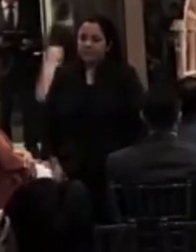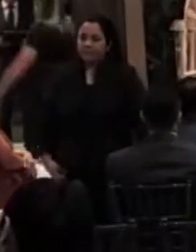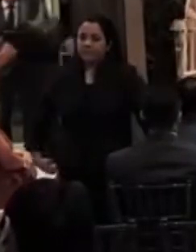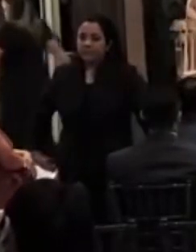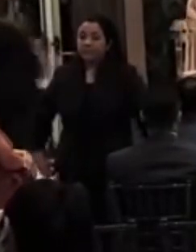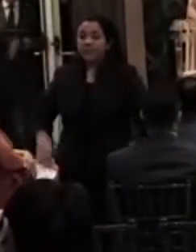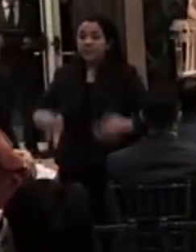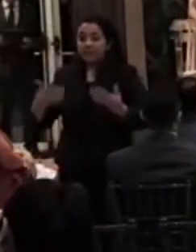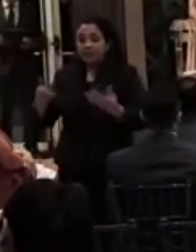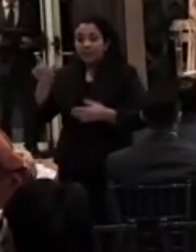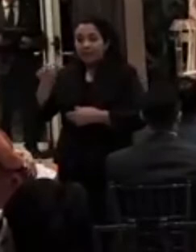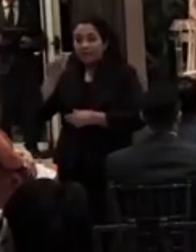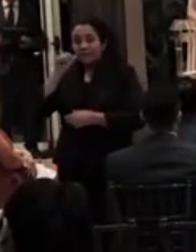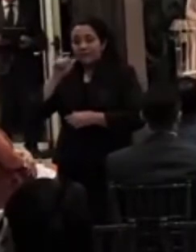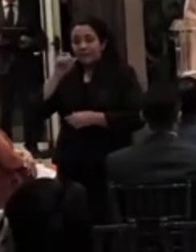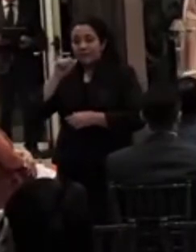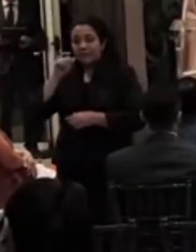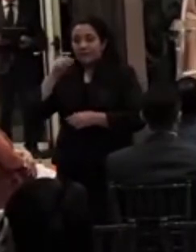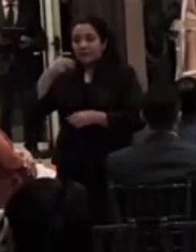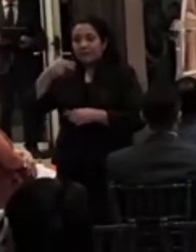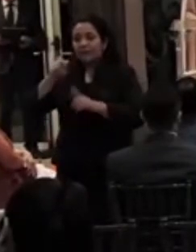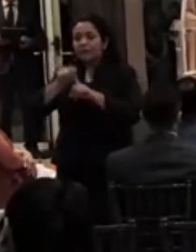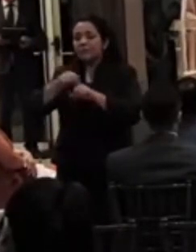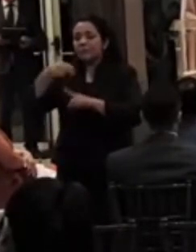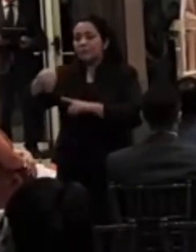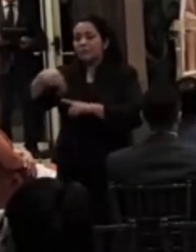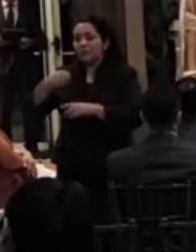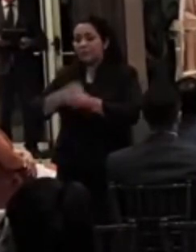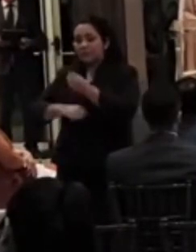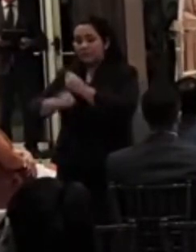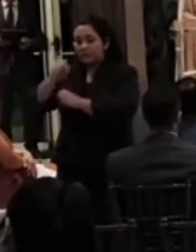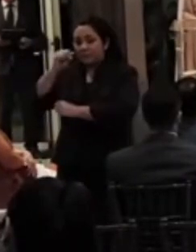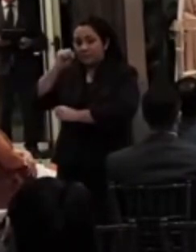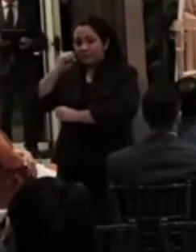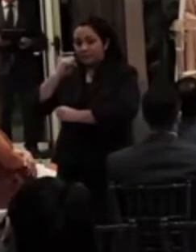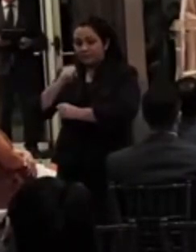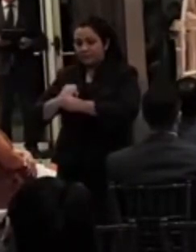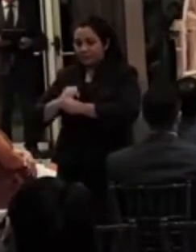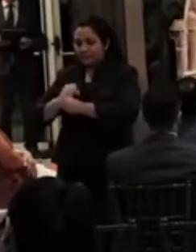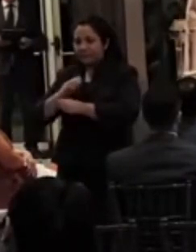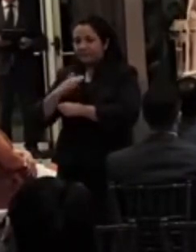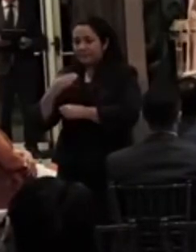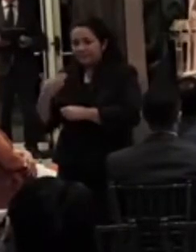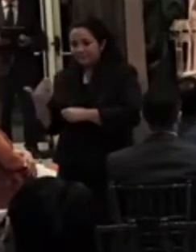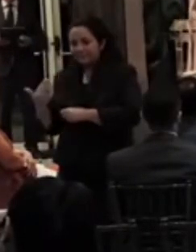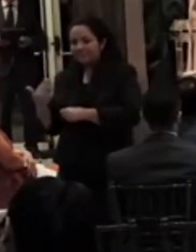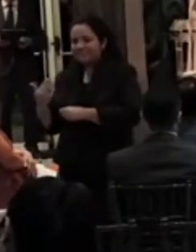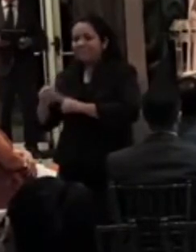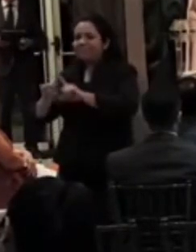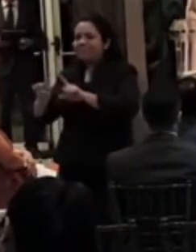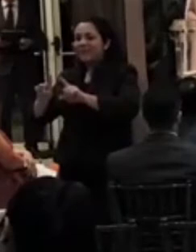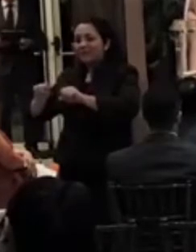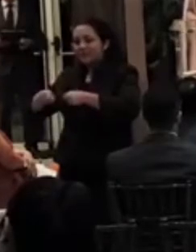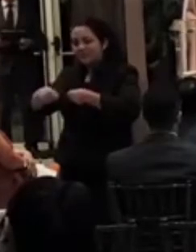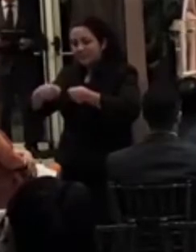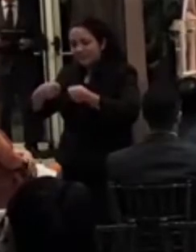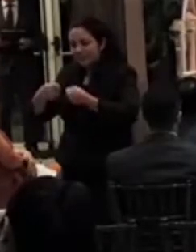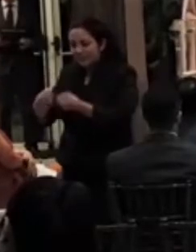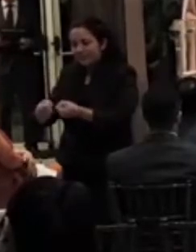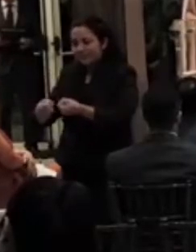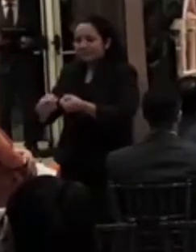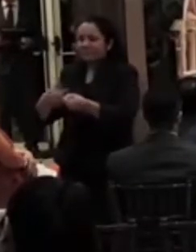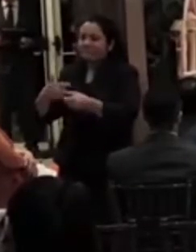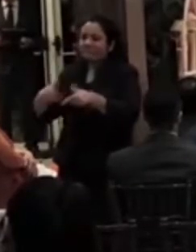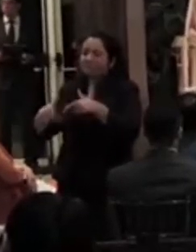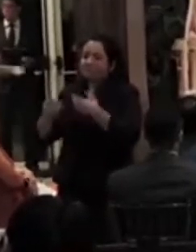Que nos deixou em novembro do ano passado. Uma vida dedicada à psicologia e à construção de uma sociedade melhor